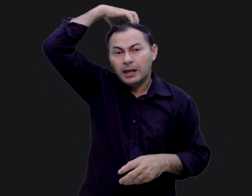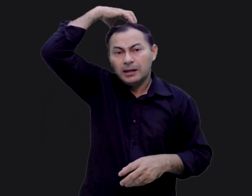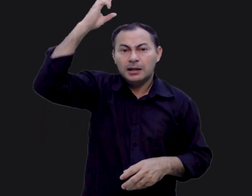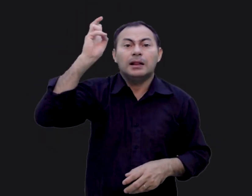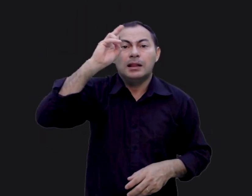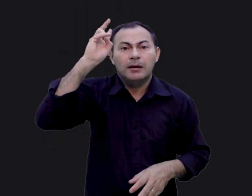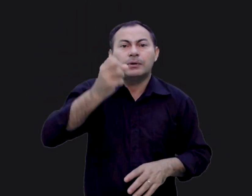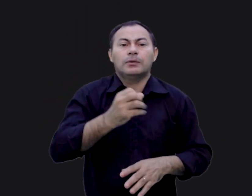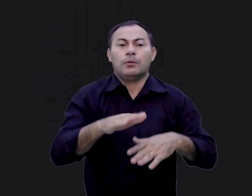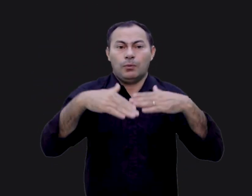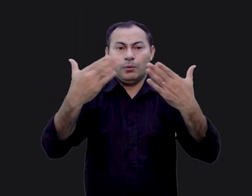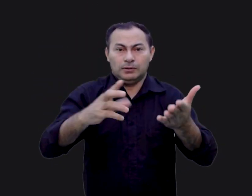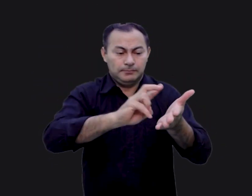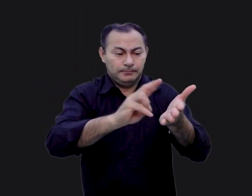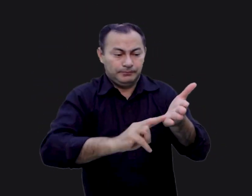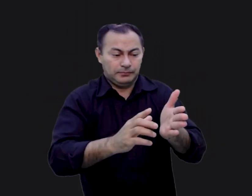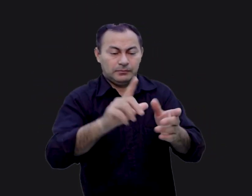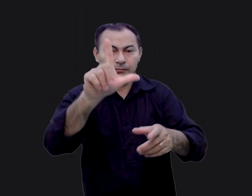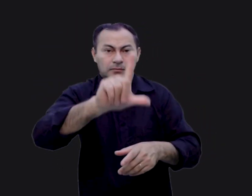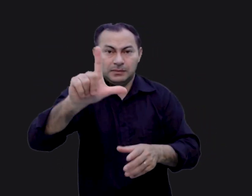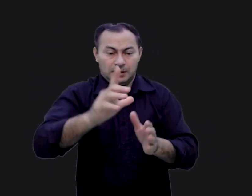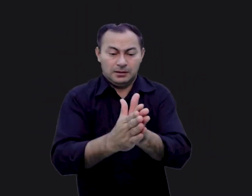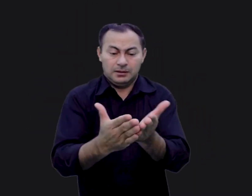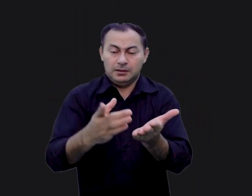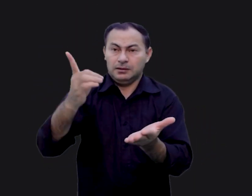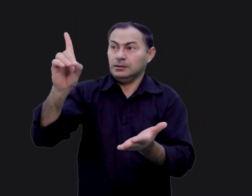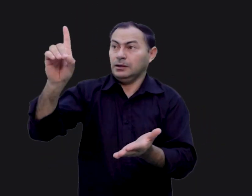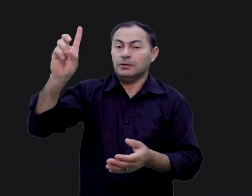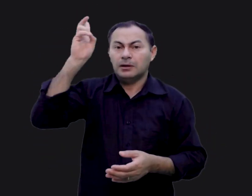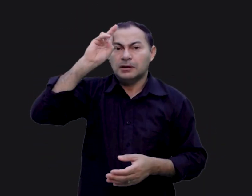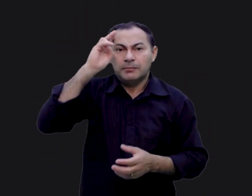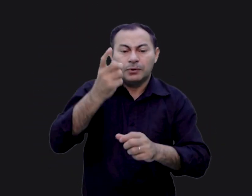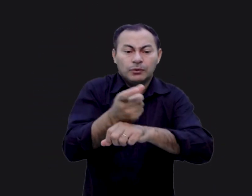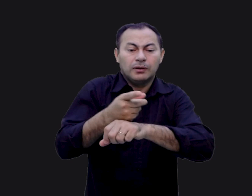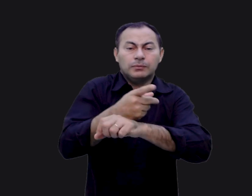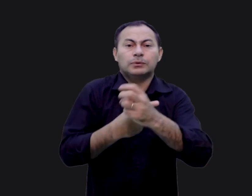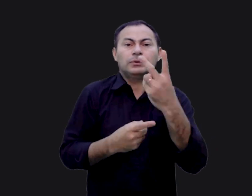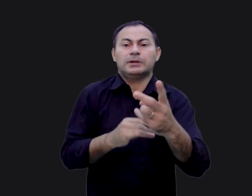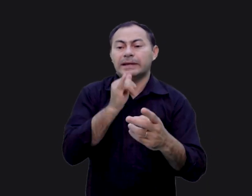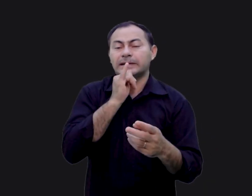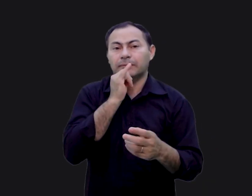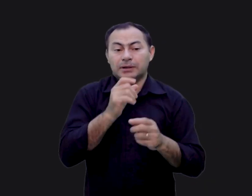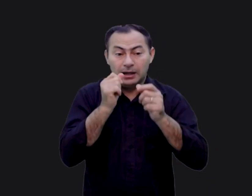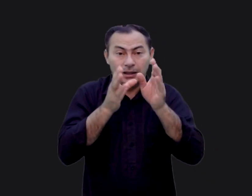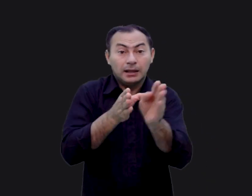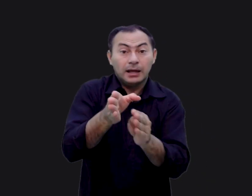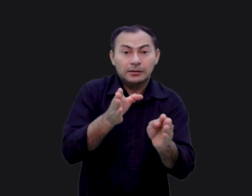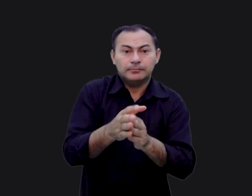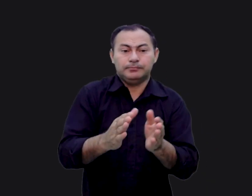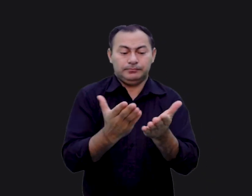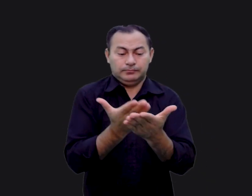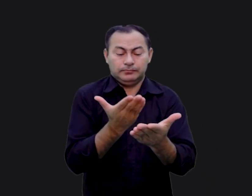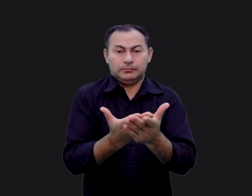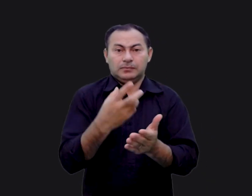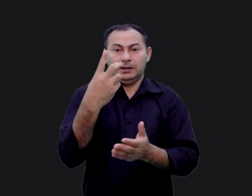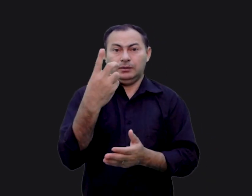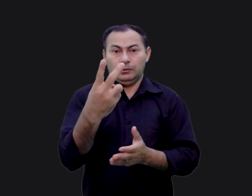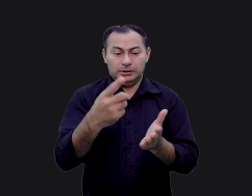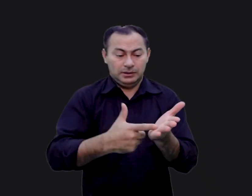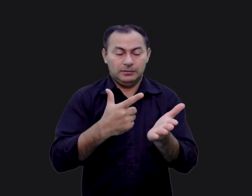Reis. Lembre-se, quando lemos a literatura bíblica histórica, procuramos duas coisas, exemplos e alertas. No estudo desses dois